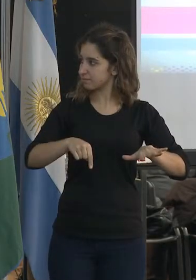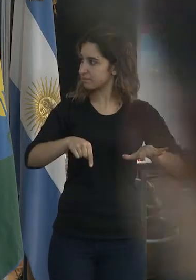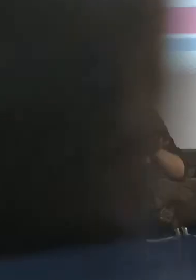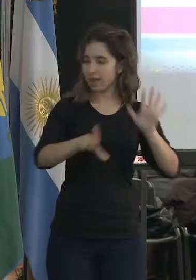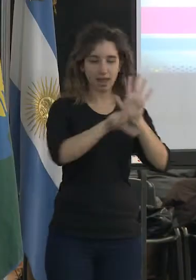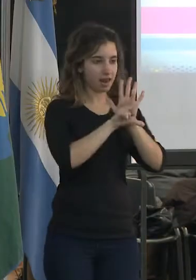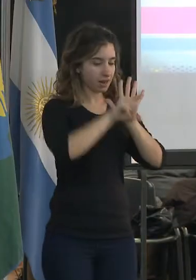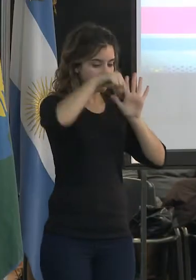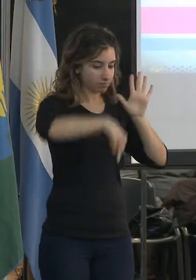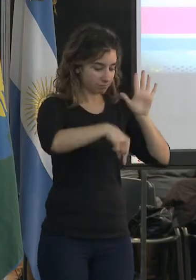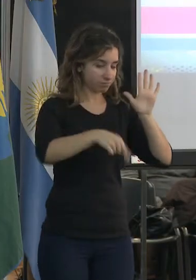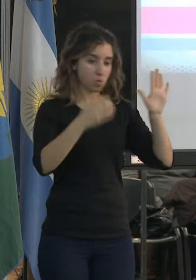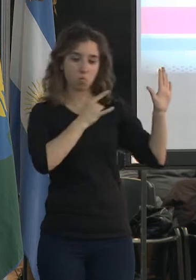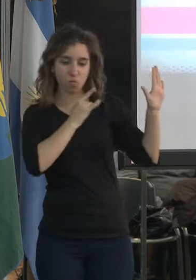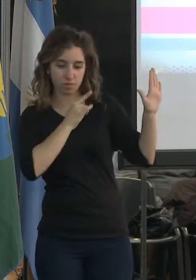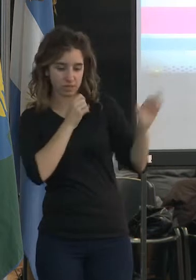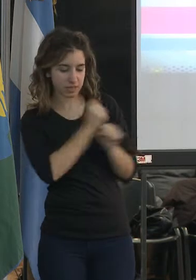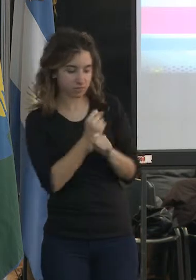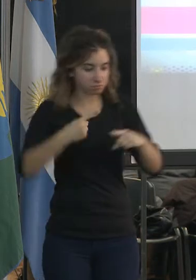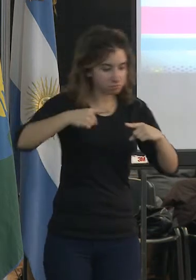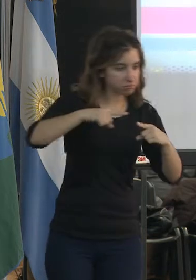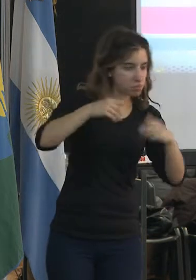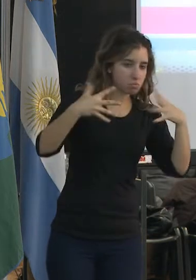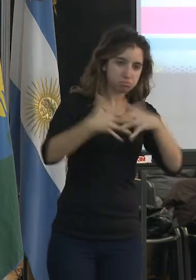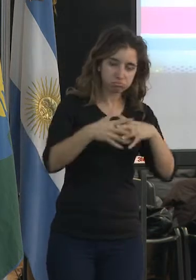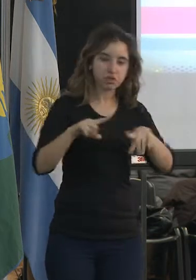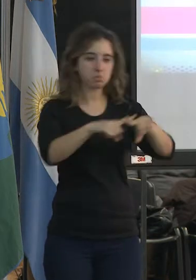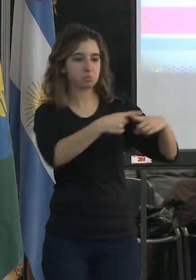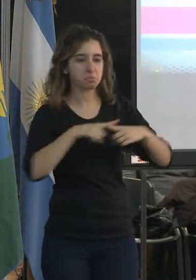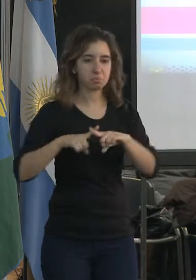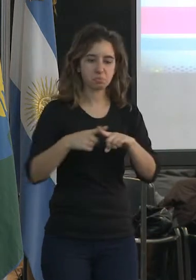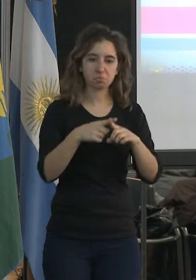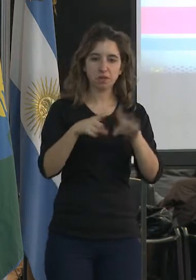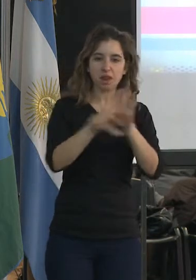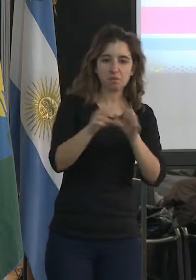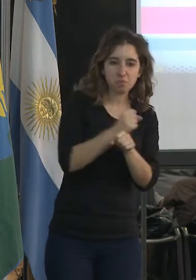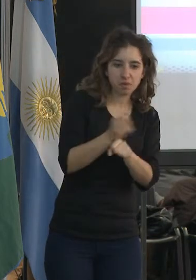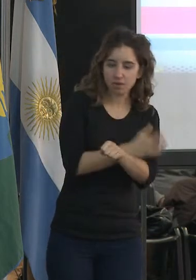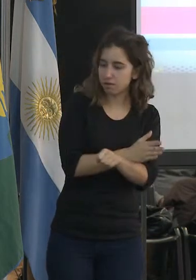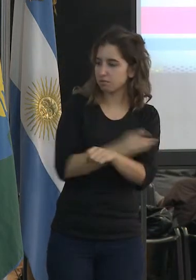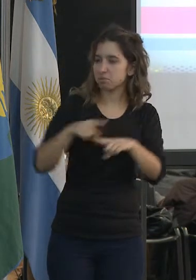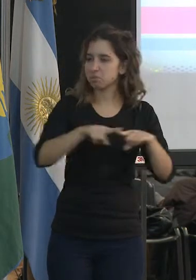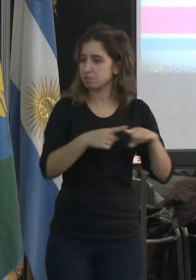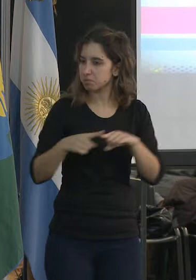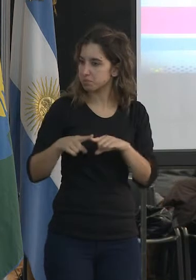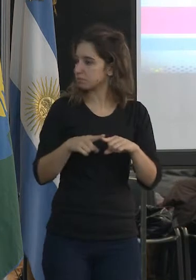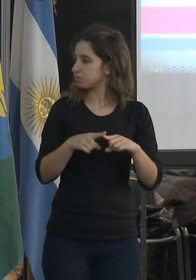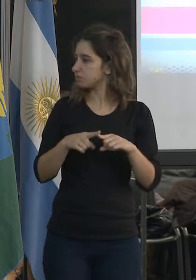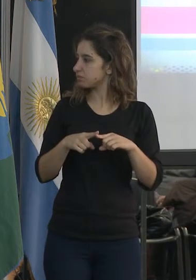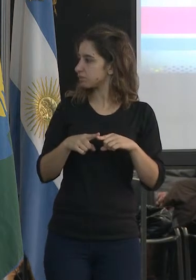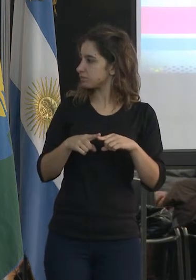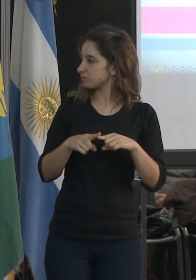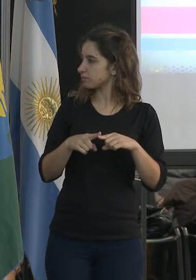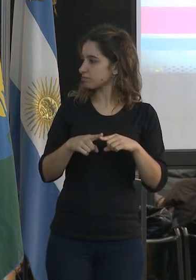esta universidad fue parte de los debates que hubo previos a la sanción de la ley y en distintos foros. Los